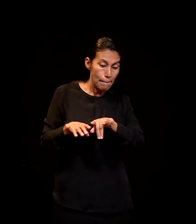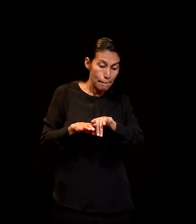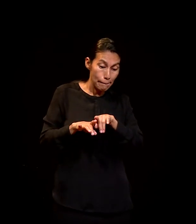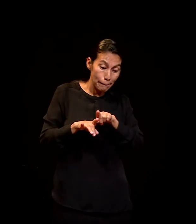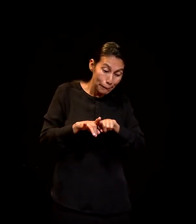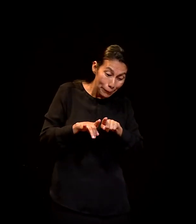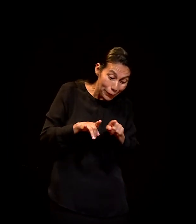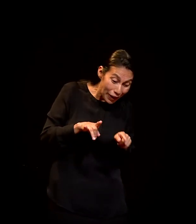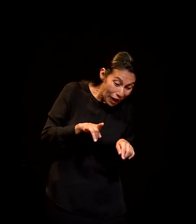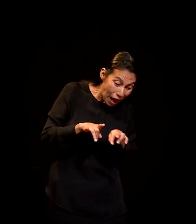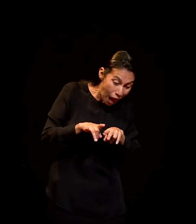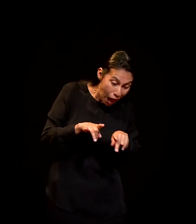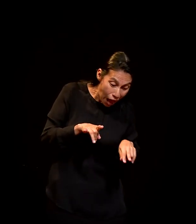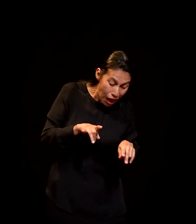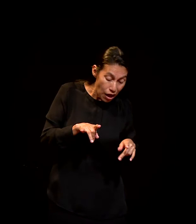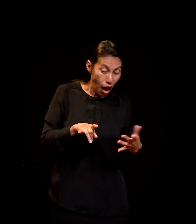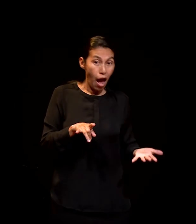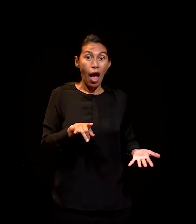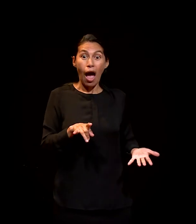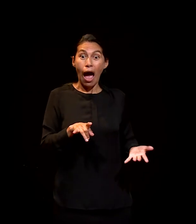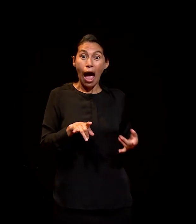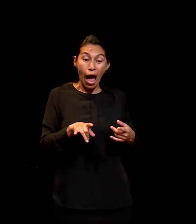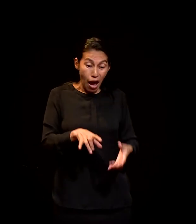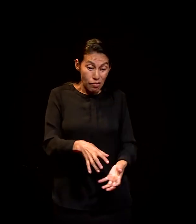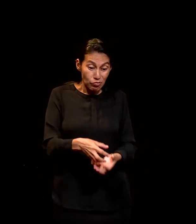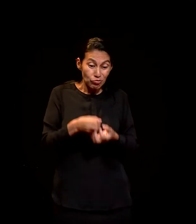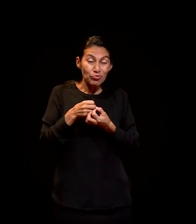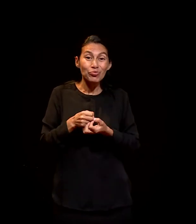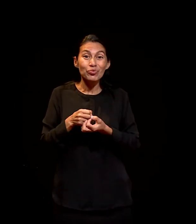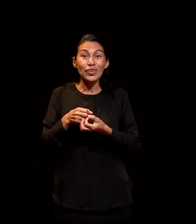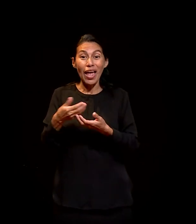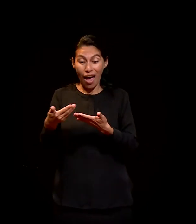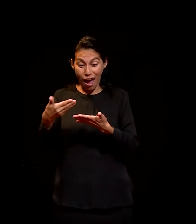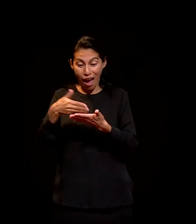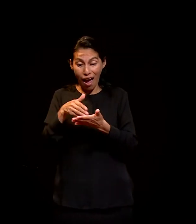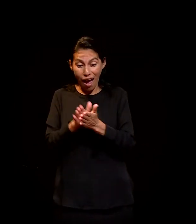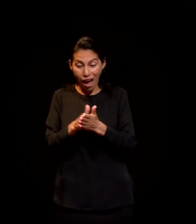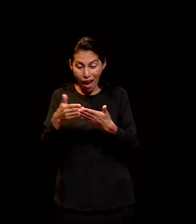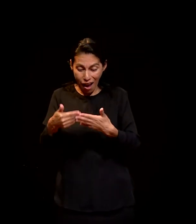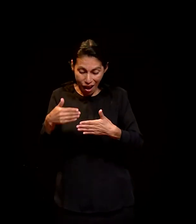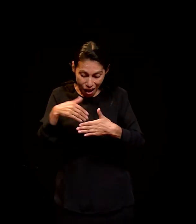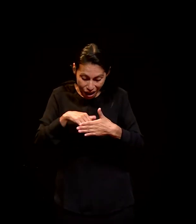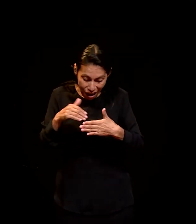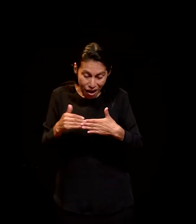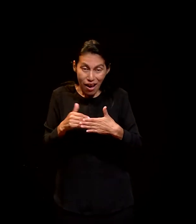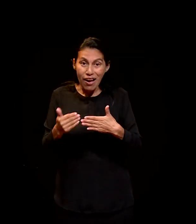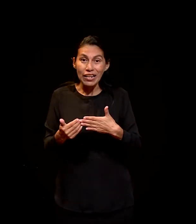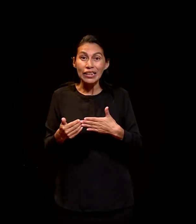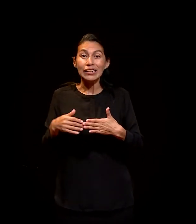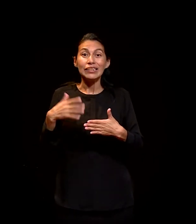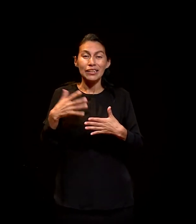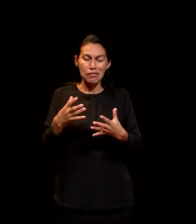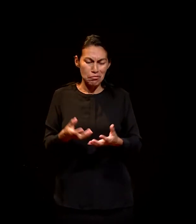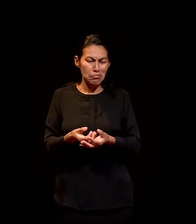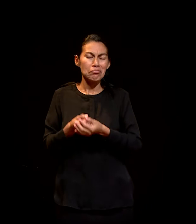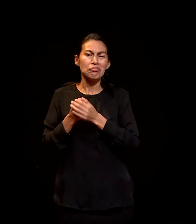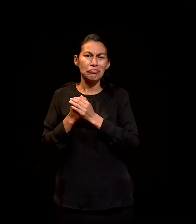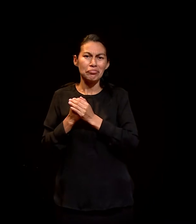se baja y cuando se cerraba era la cartera la recogió después